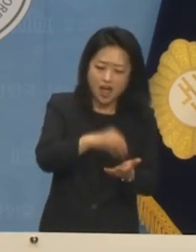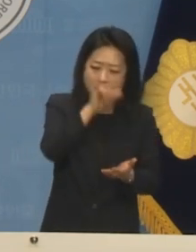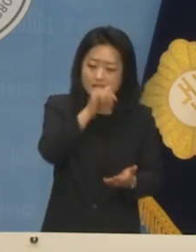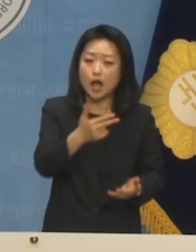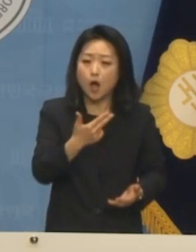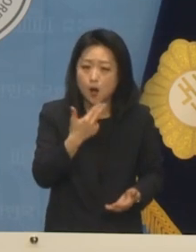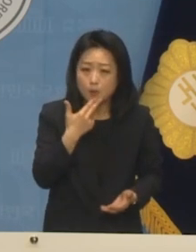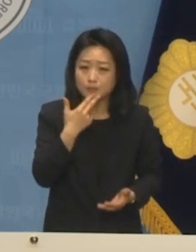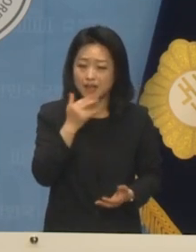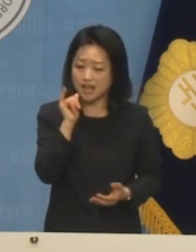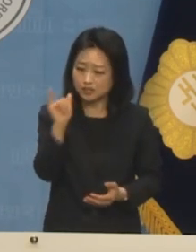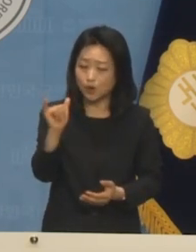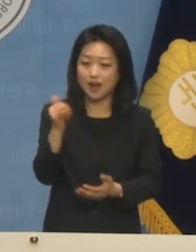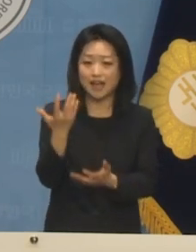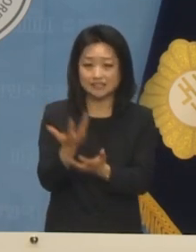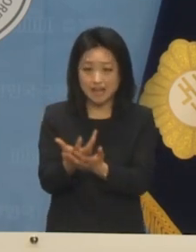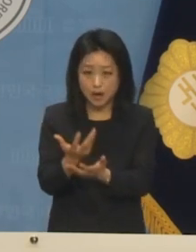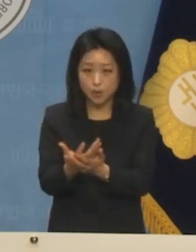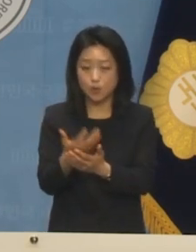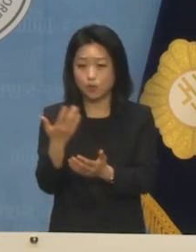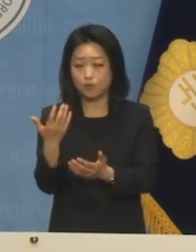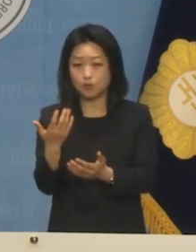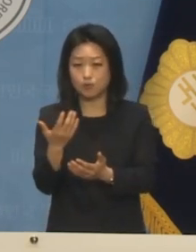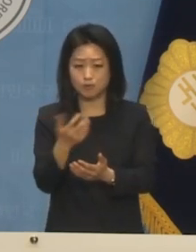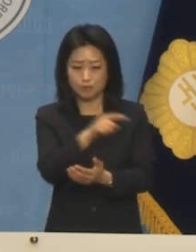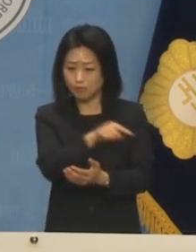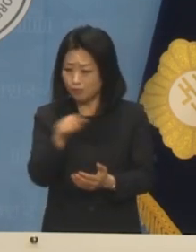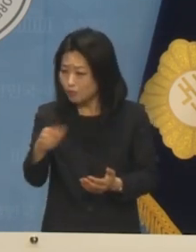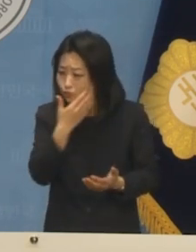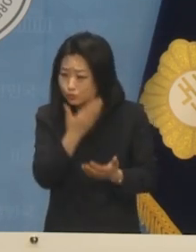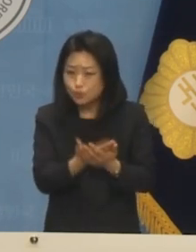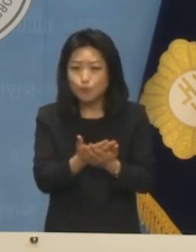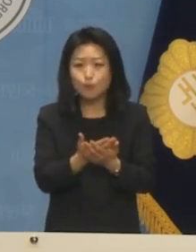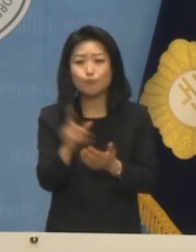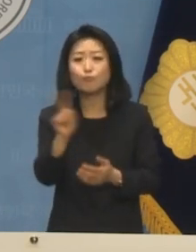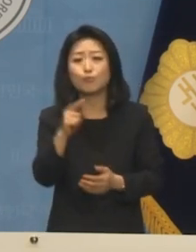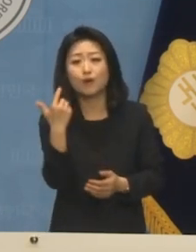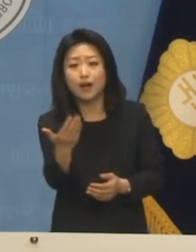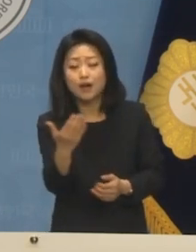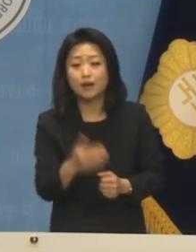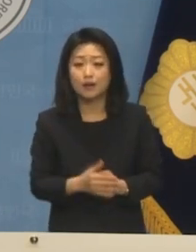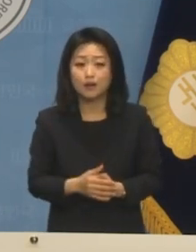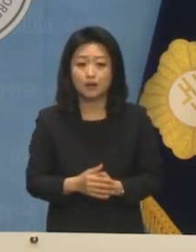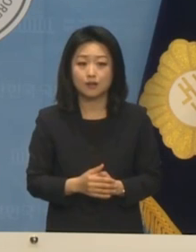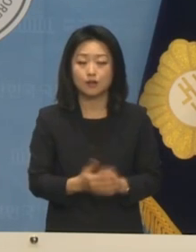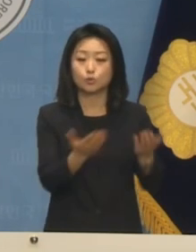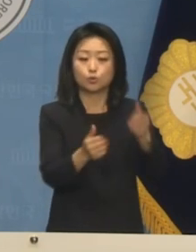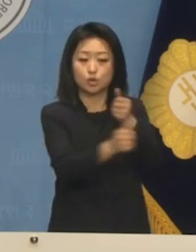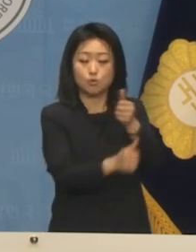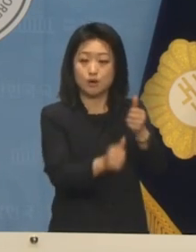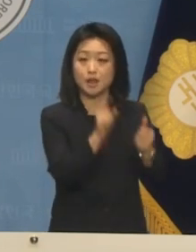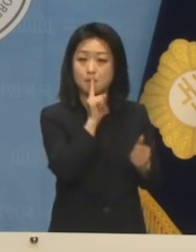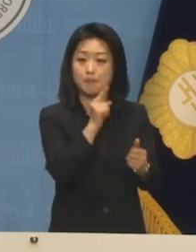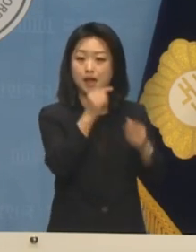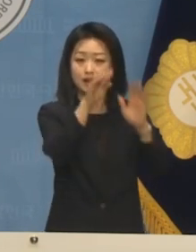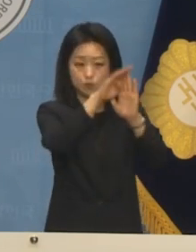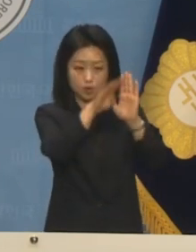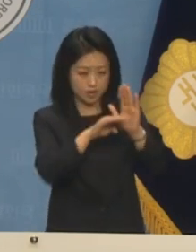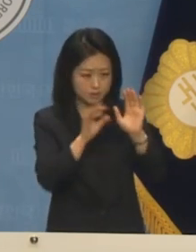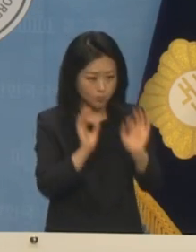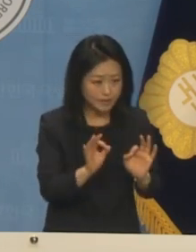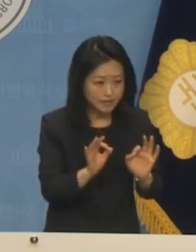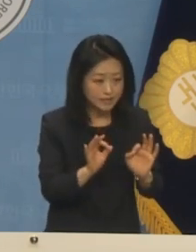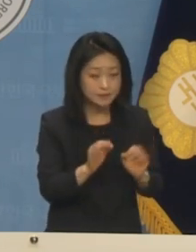있었는지 전화로 자료를 요구했는지 그것이 무엇이 그렇게 중요합니까? 노동위원회의 논리대로라면